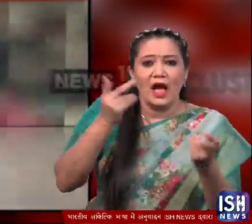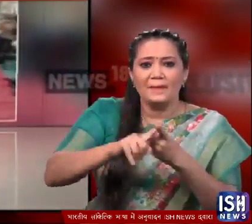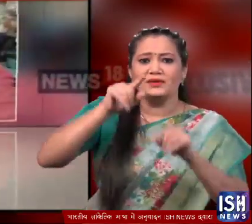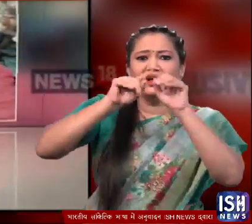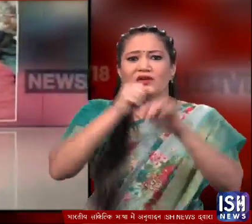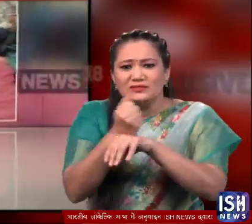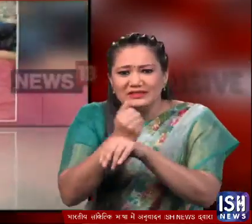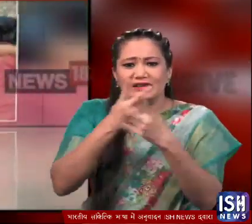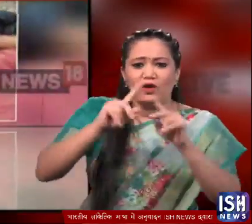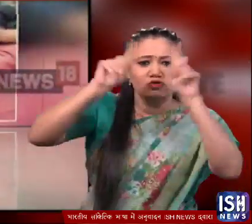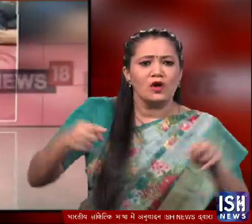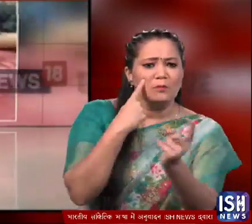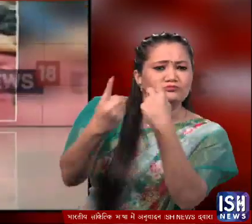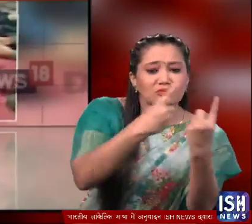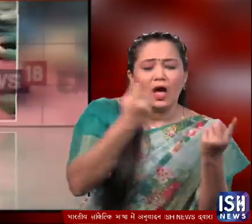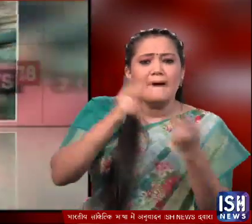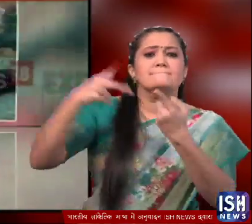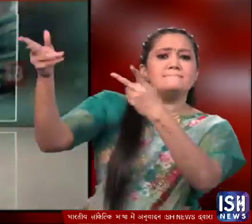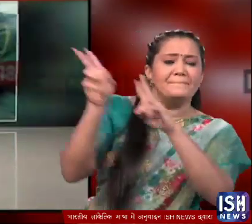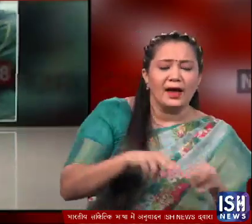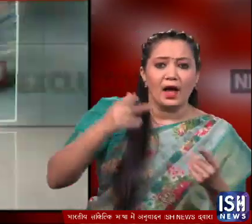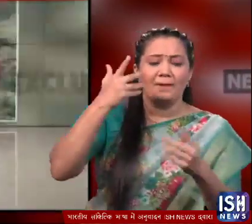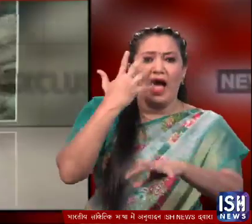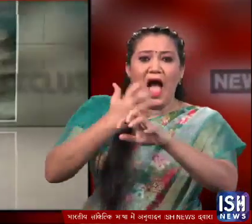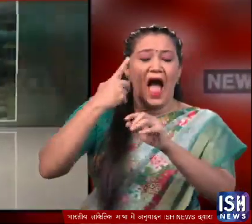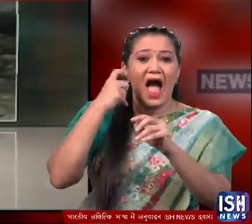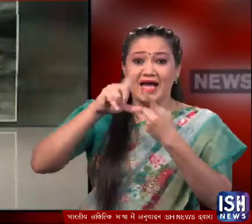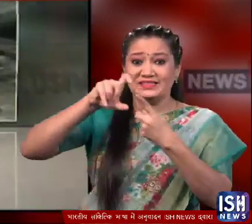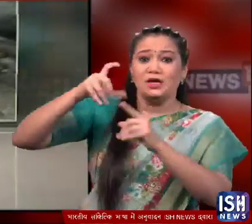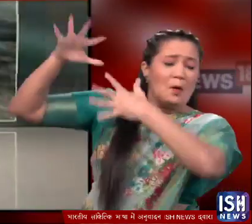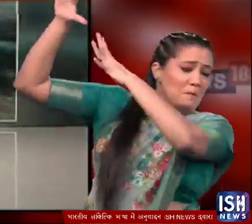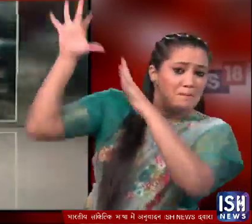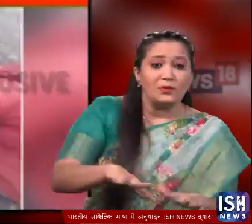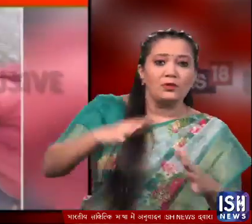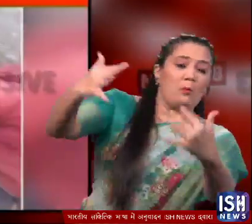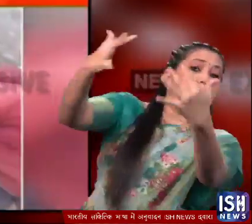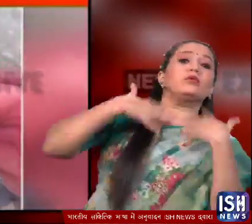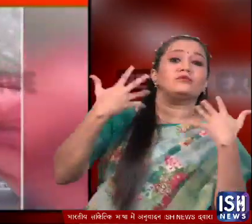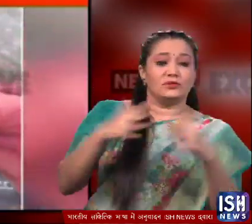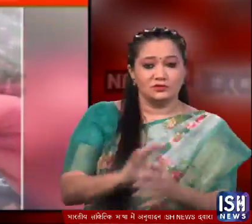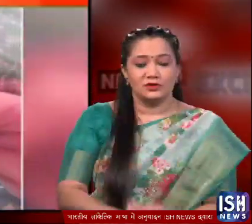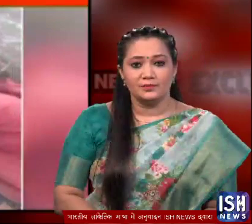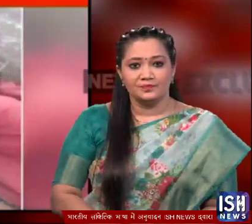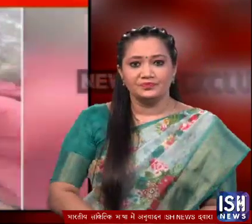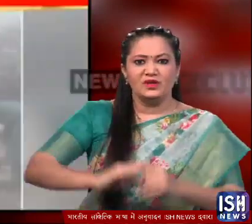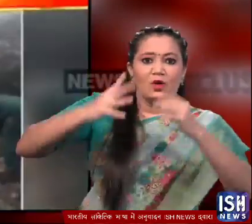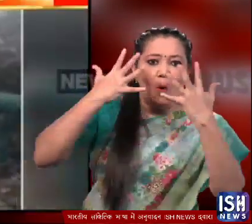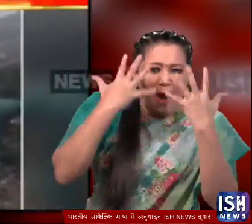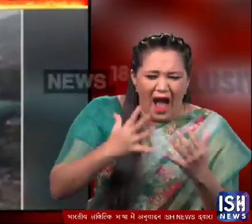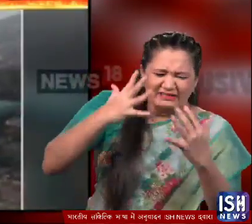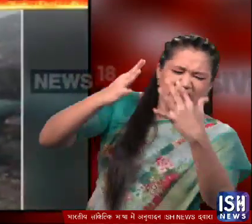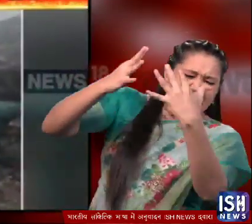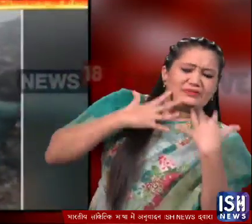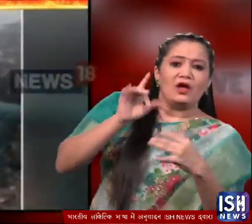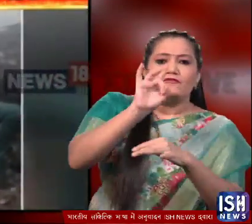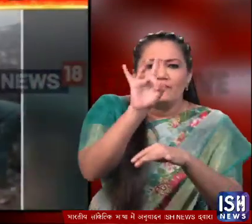का मुआयना करने पहुंचे थे, तभी लौटते वक्त ग्लेशियर अचानक धंस गया और वो बर्फ में दब गए, जिन्हें